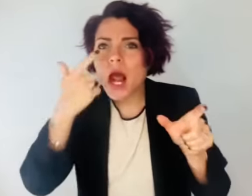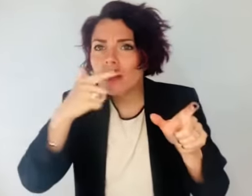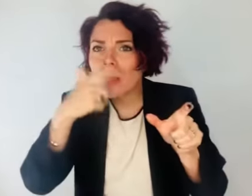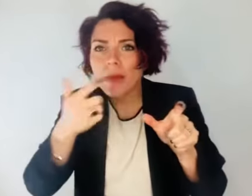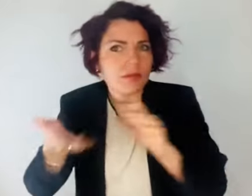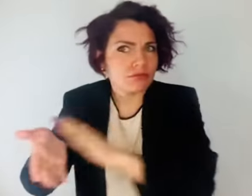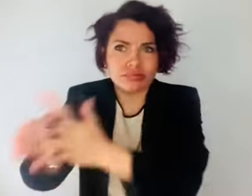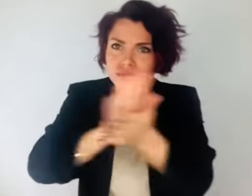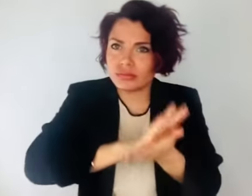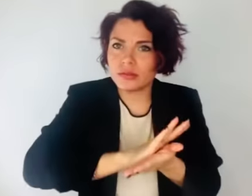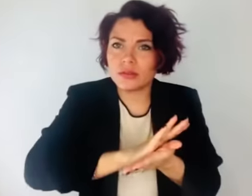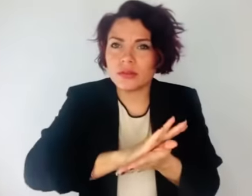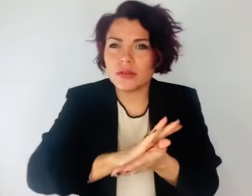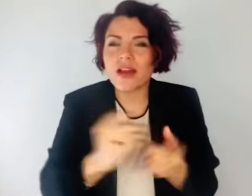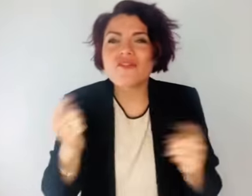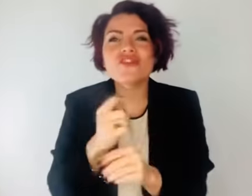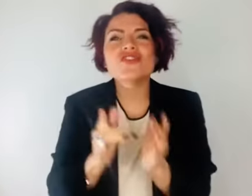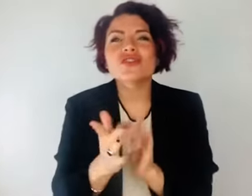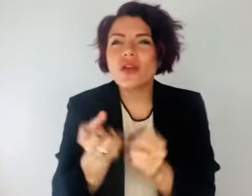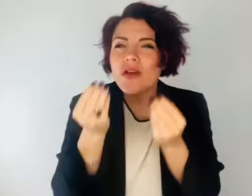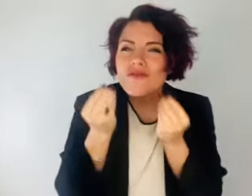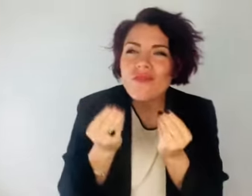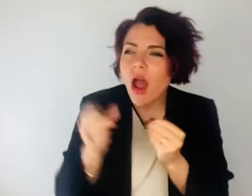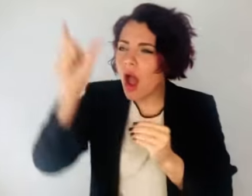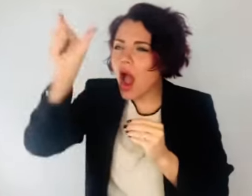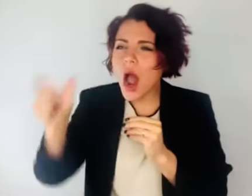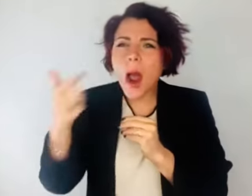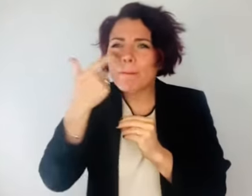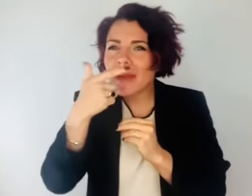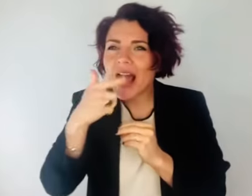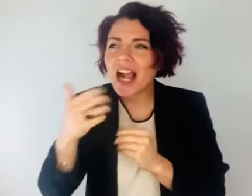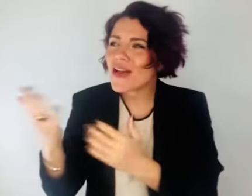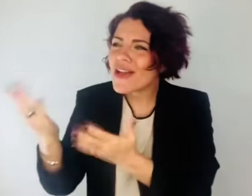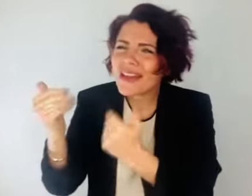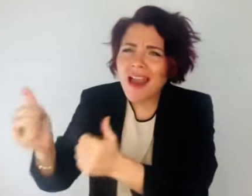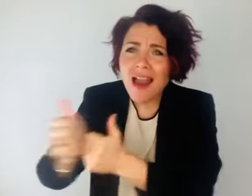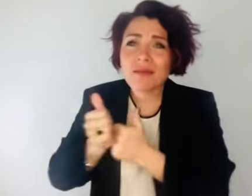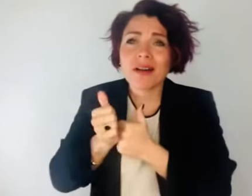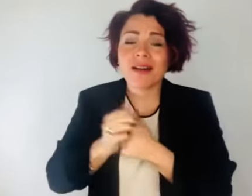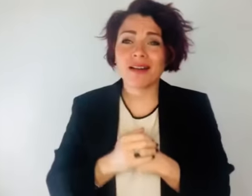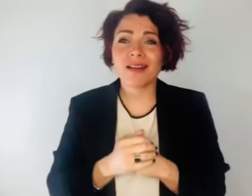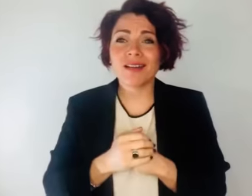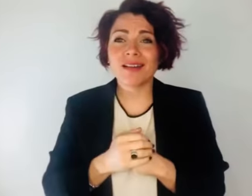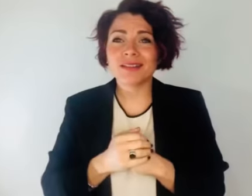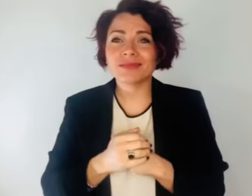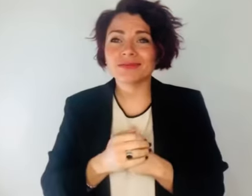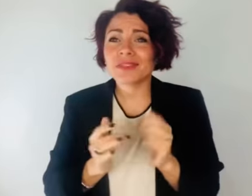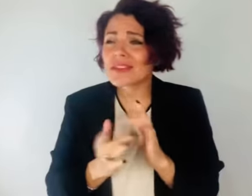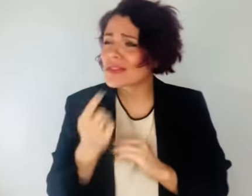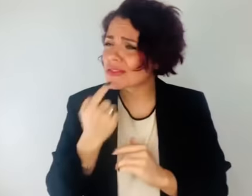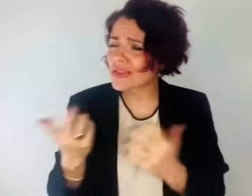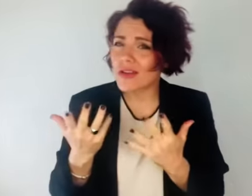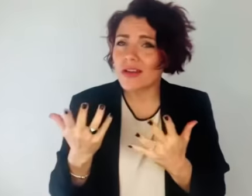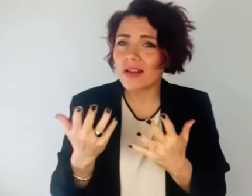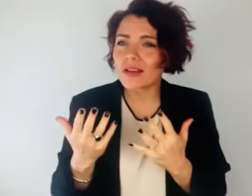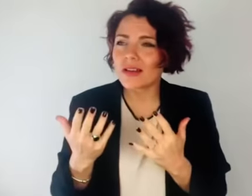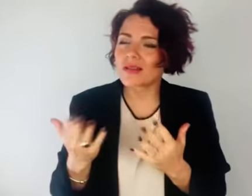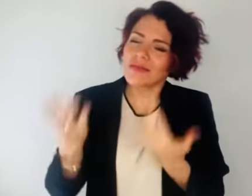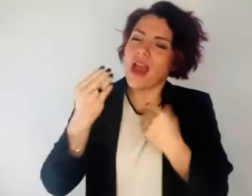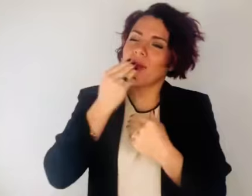fisicamente peccatori invece gesù chiama un peccatore al suo seguito è la prima cosa che fa è dire